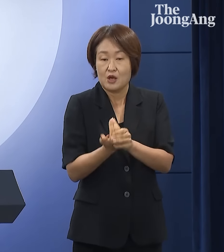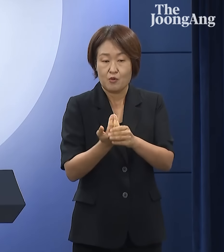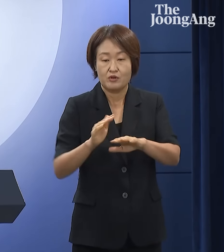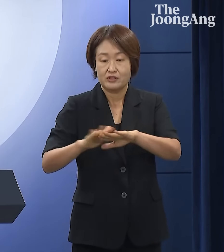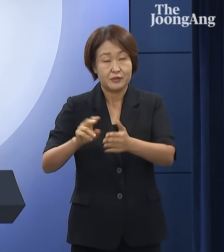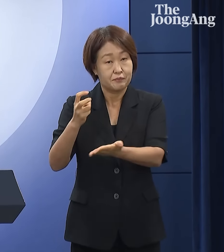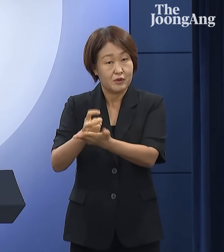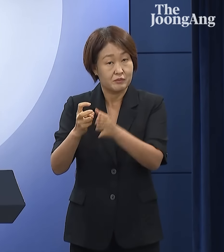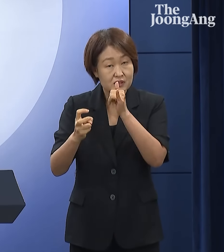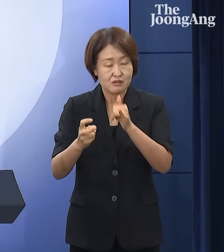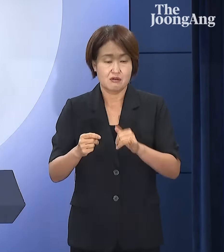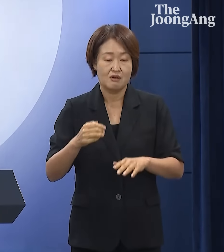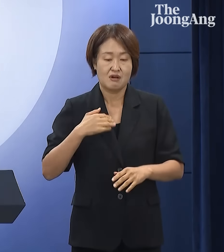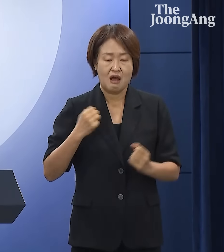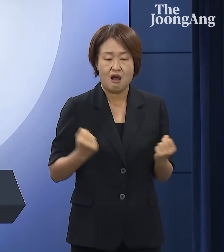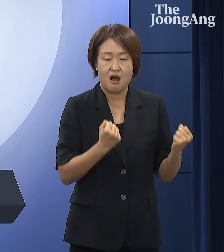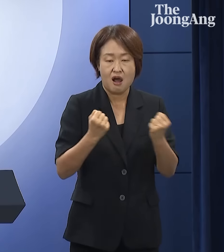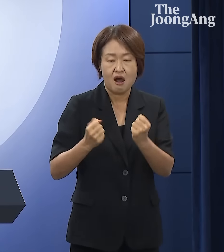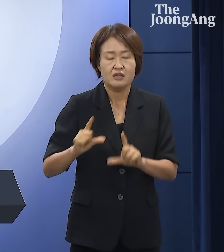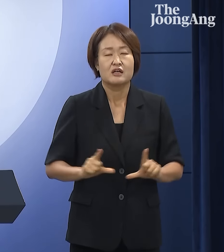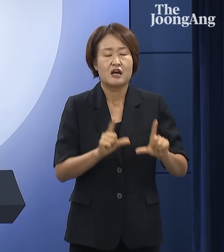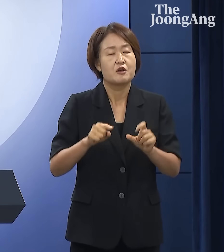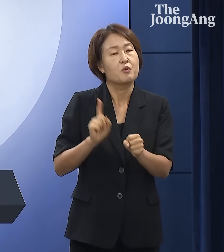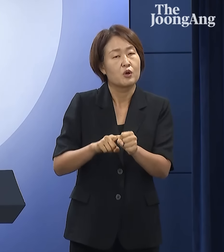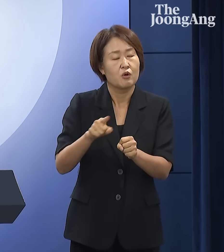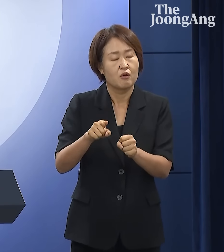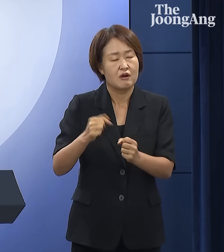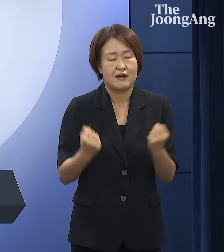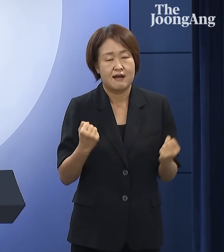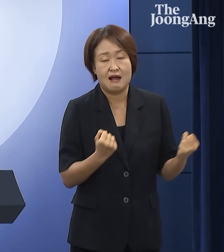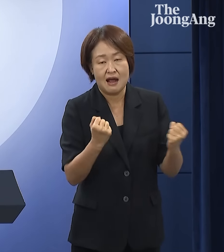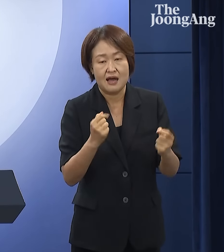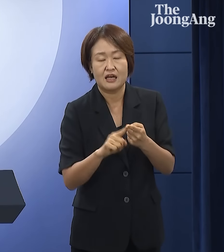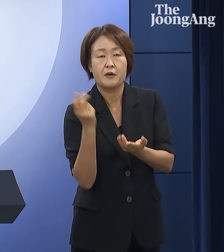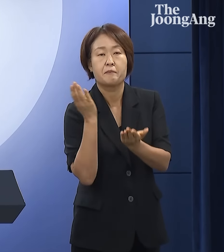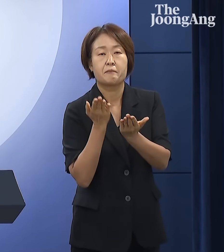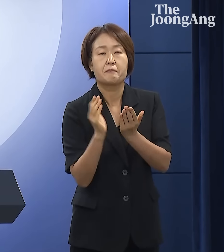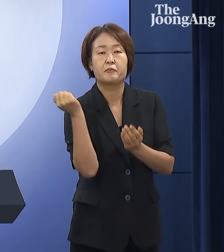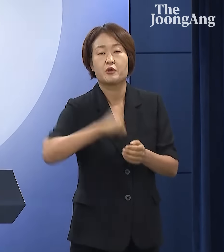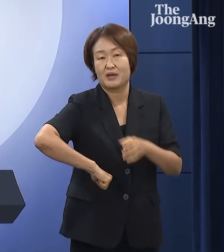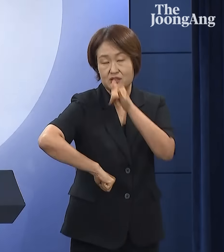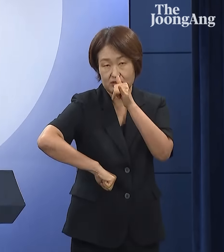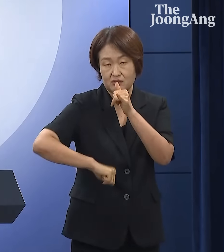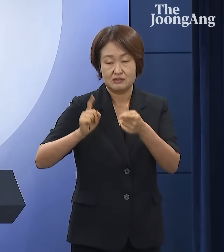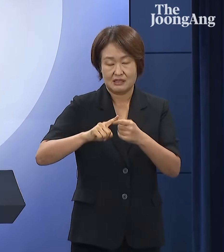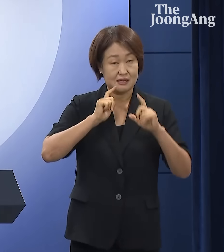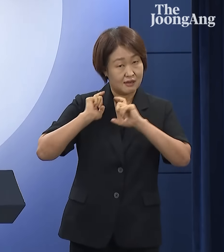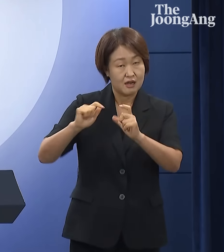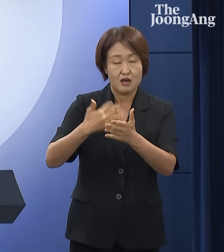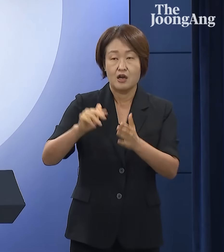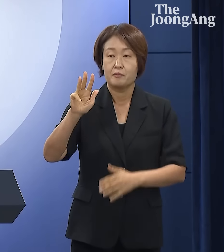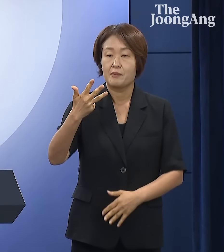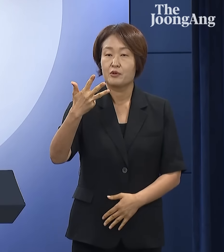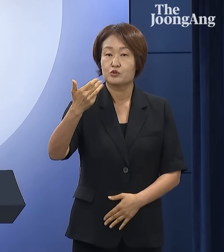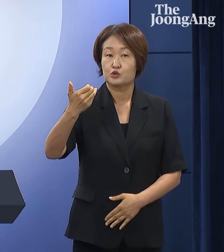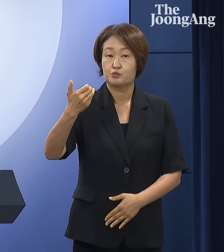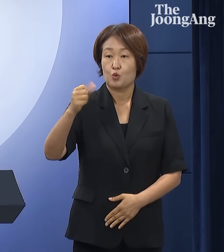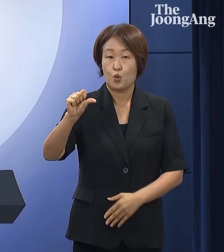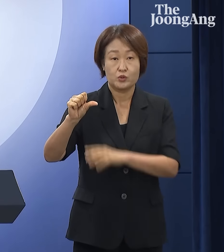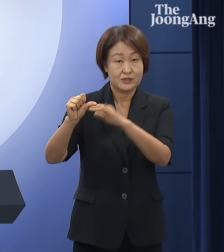교통사고처리특례법 등 생계형 행정법규를 위반하여 집행유예 또는 선고유예를 받은 895명에